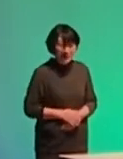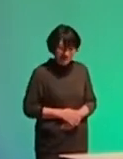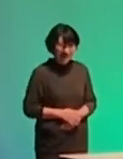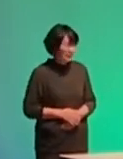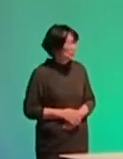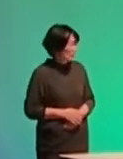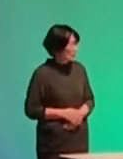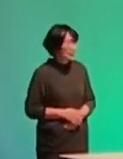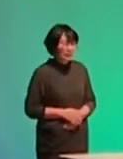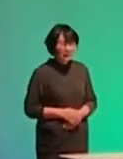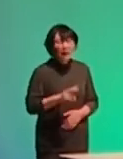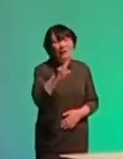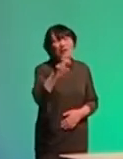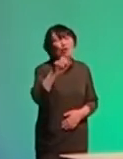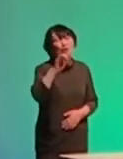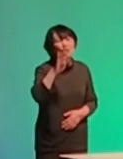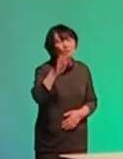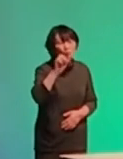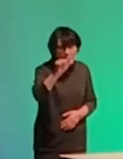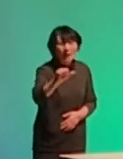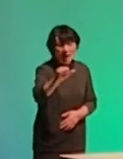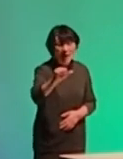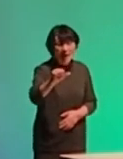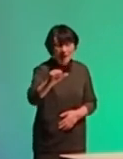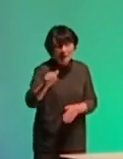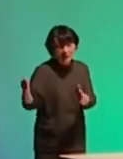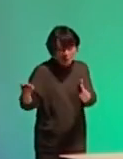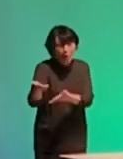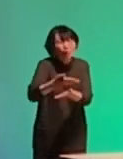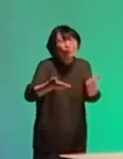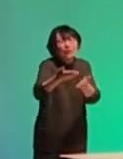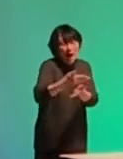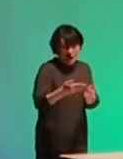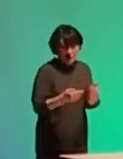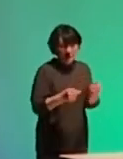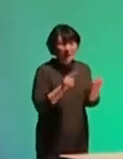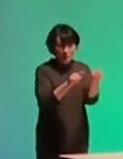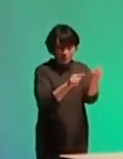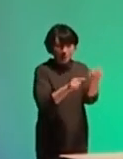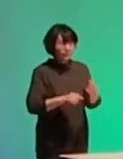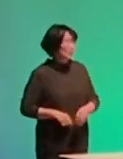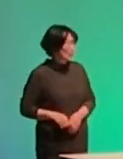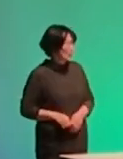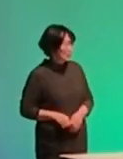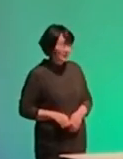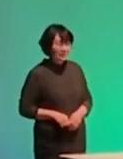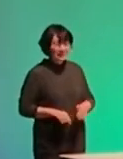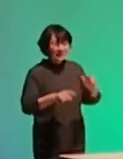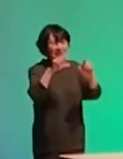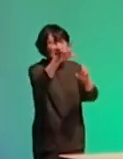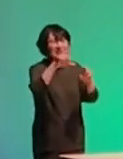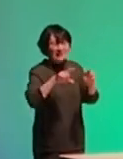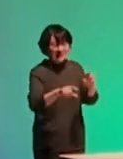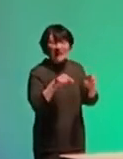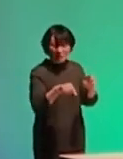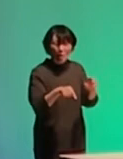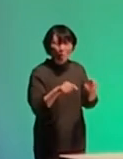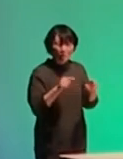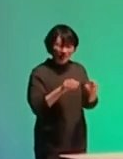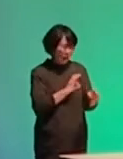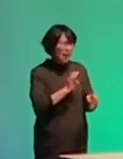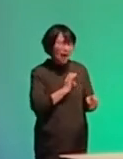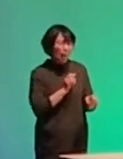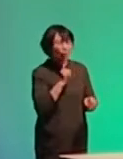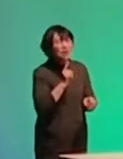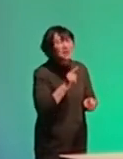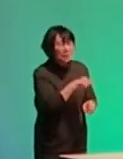四半世紀のお付き合いになるんですね。それでファーストネームの方で呼び合いっこしてるもんですから、私の方からはちょっとそうい